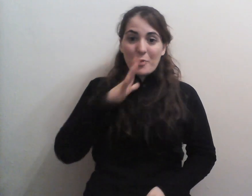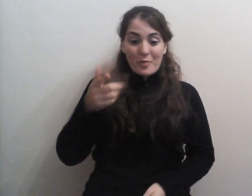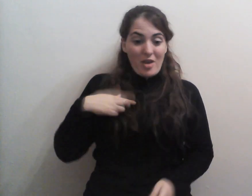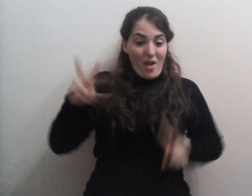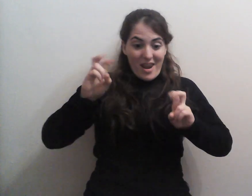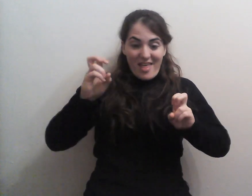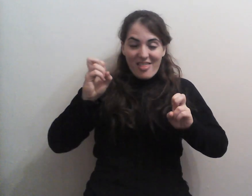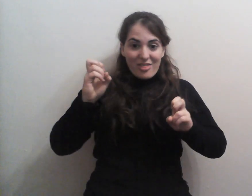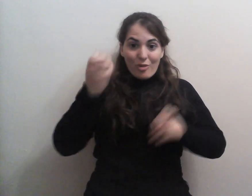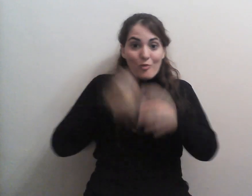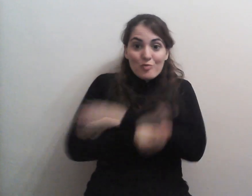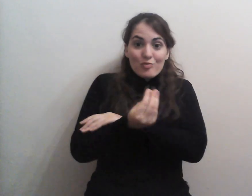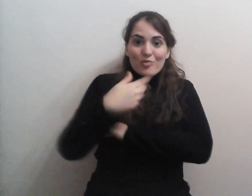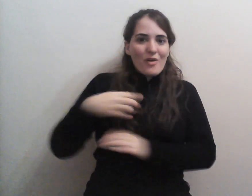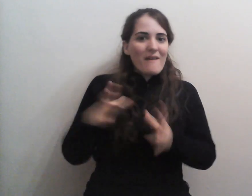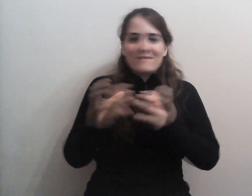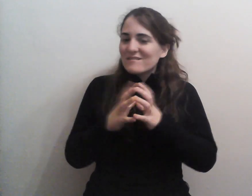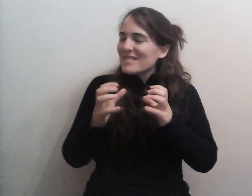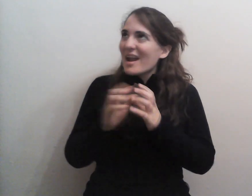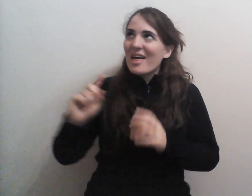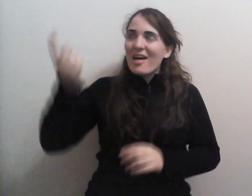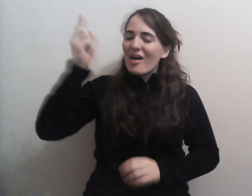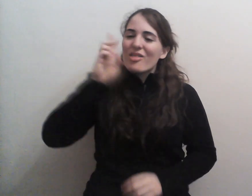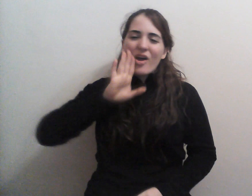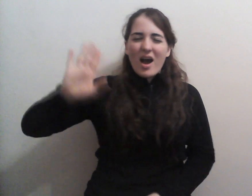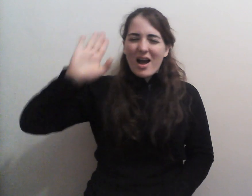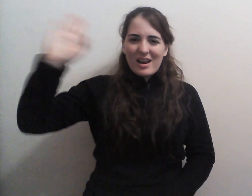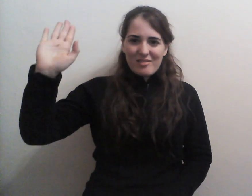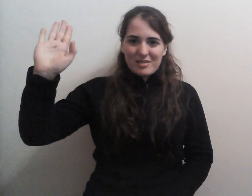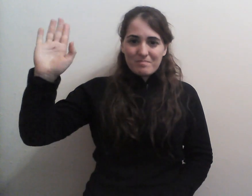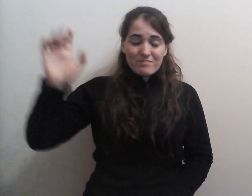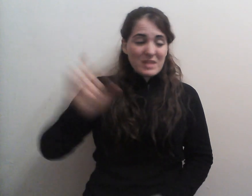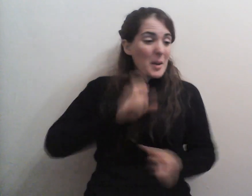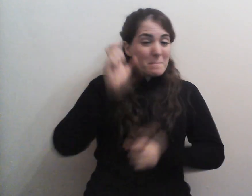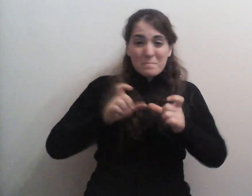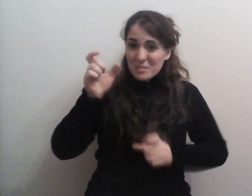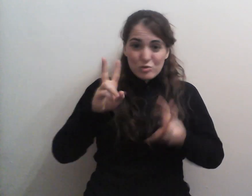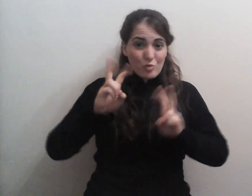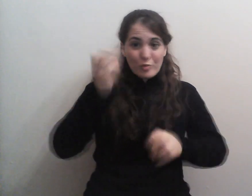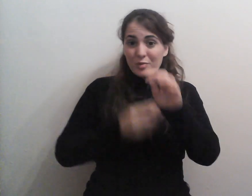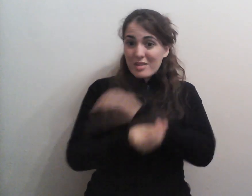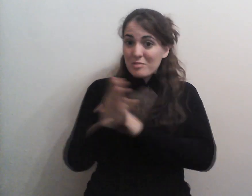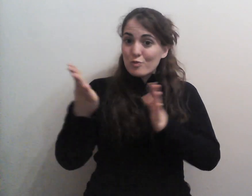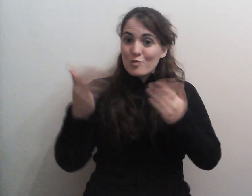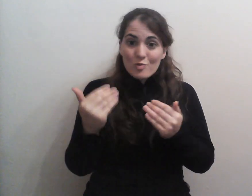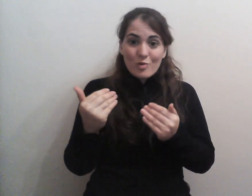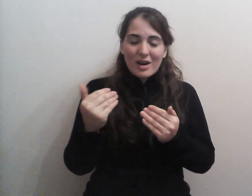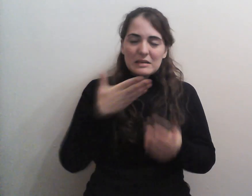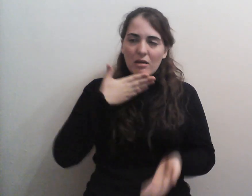alabar al Señor. Aquel que no ha nacido de nuevo se aburre en el tiempo de la alabanza. Entonces te puedes poner a prueba. Ahora vas a